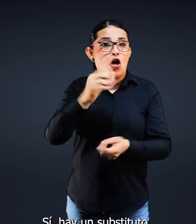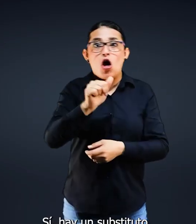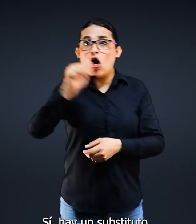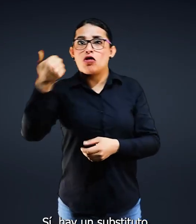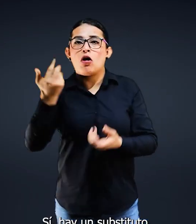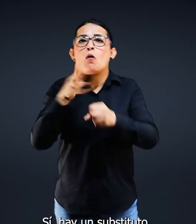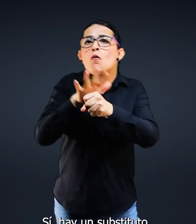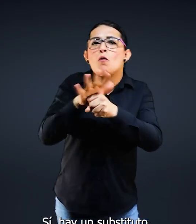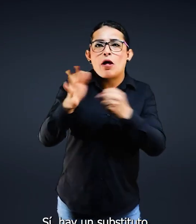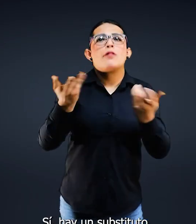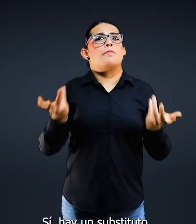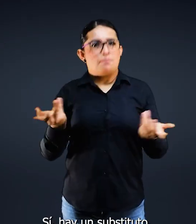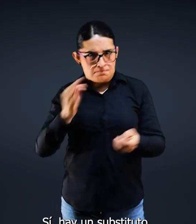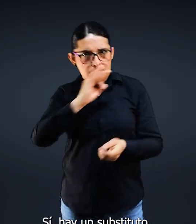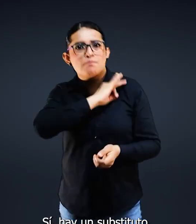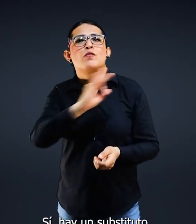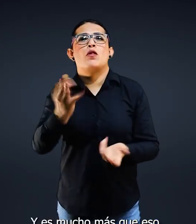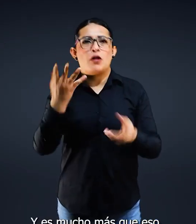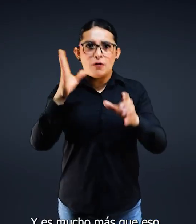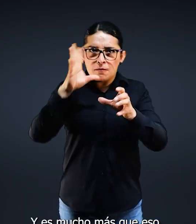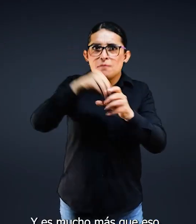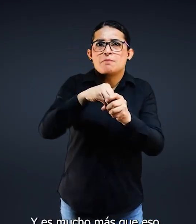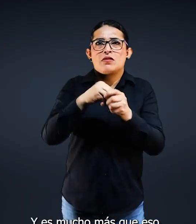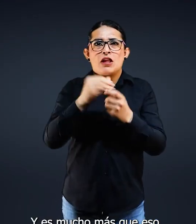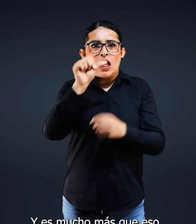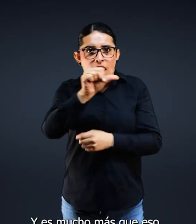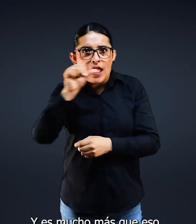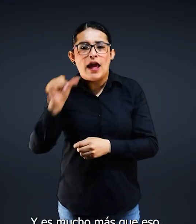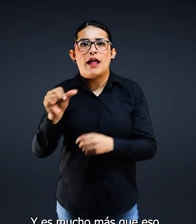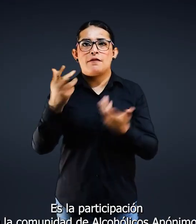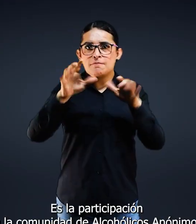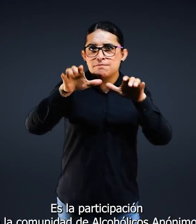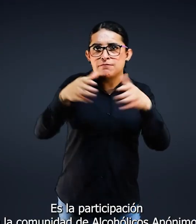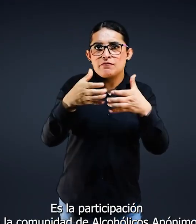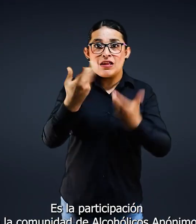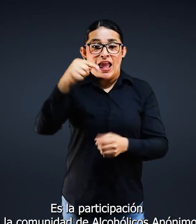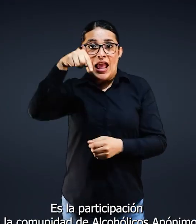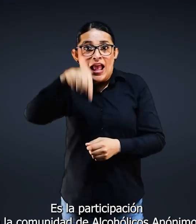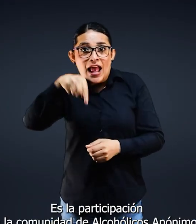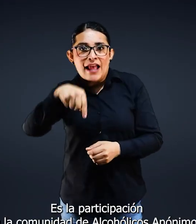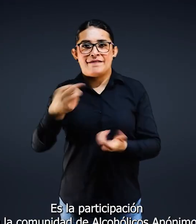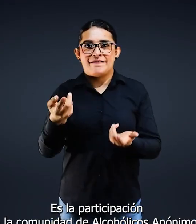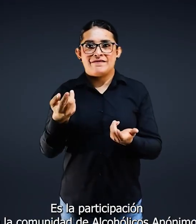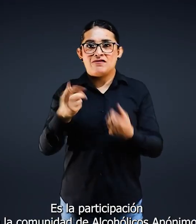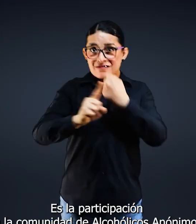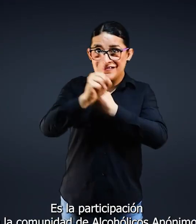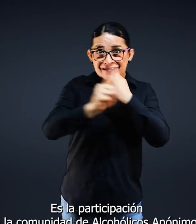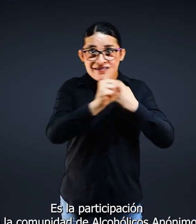Sí, hay un sustituto, y es mucho más que eso. Es la participación en la comunidad de Alcohólicos